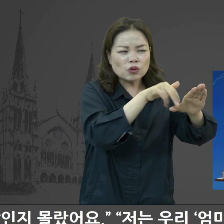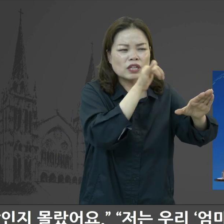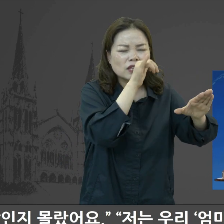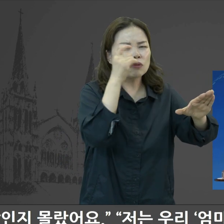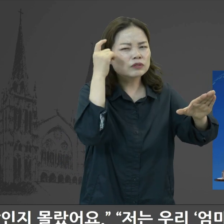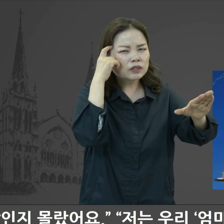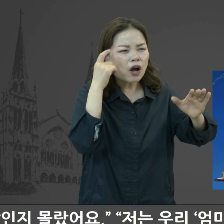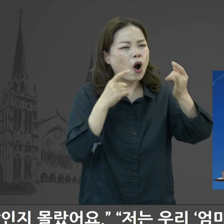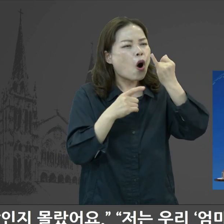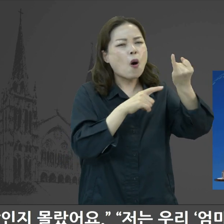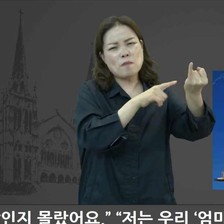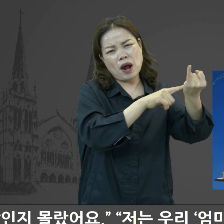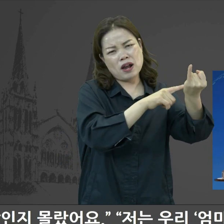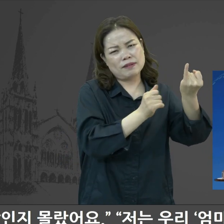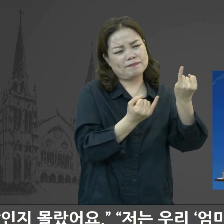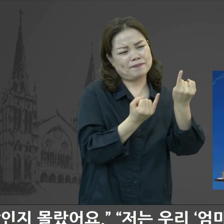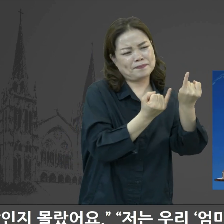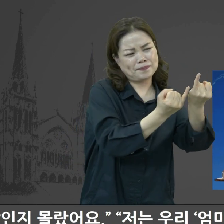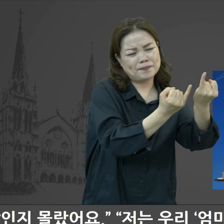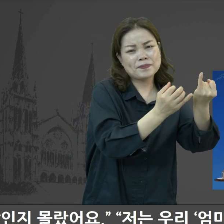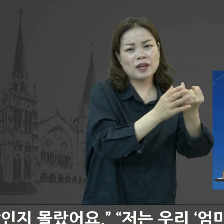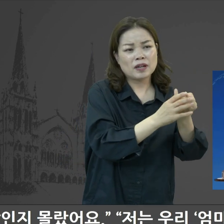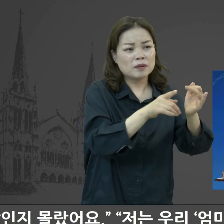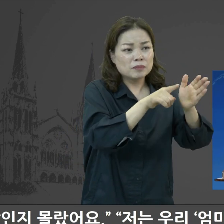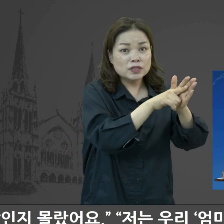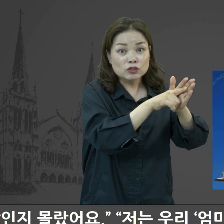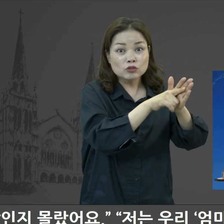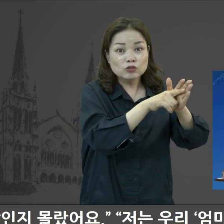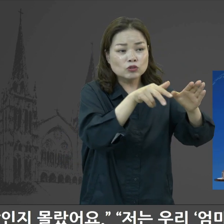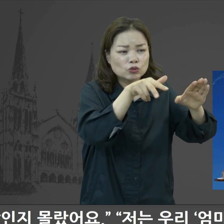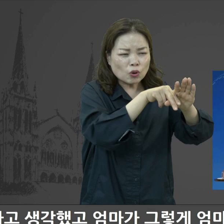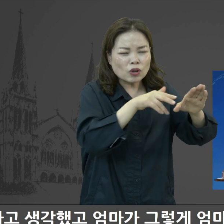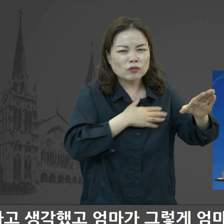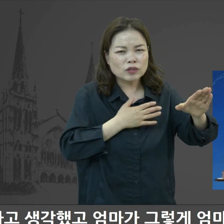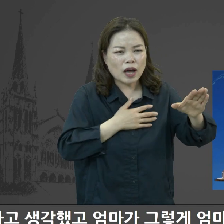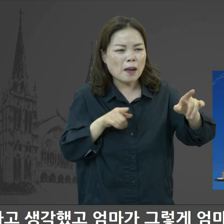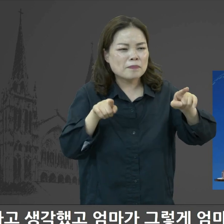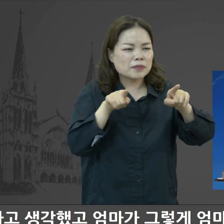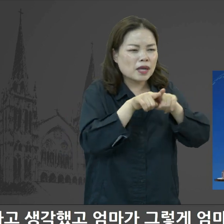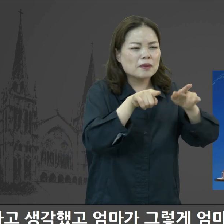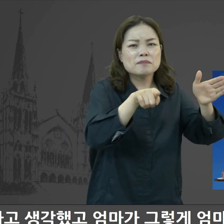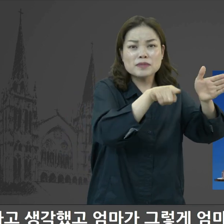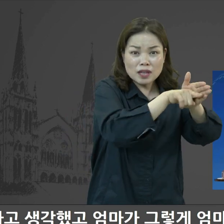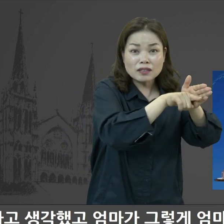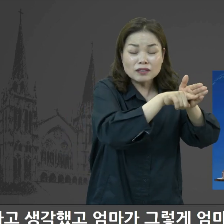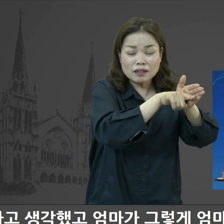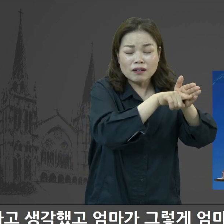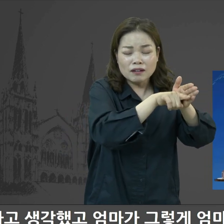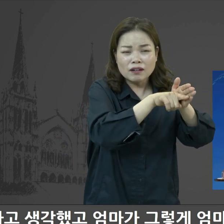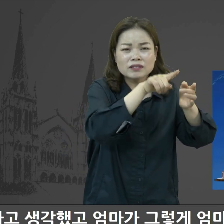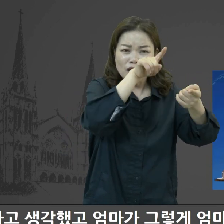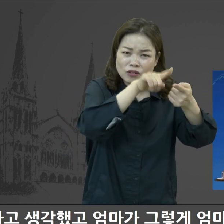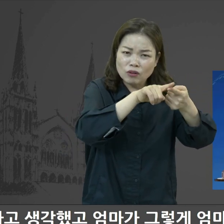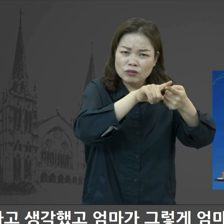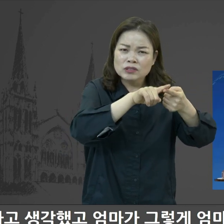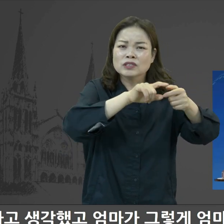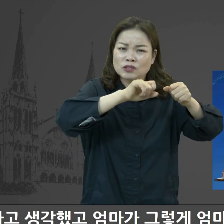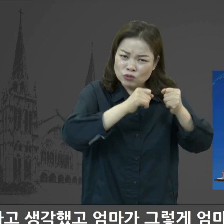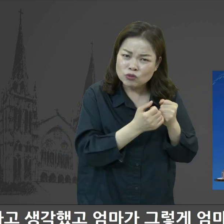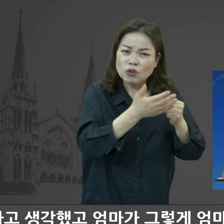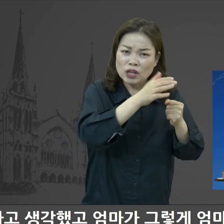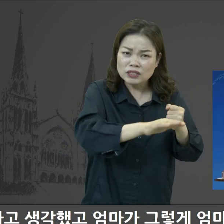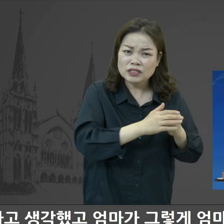생각했고, 엄마가 그렇게 엄마 믿는 종교에 그렇게 우리도 같이 믿어야 된다 그러니까 그렇게 따라서 그렇게 했던